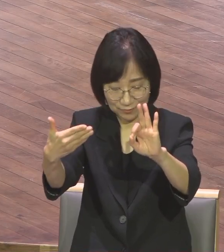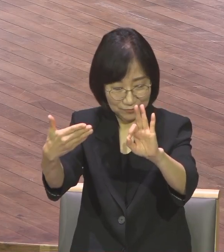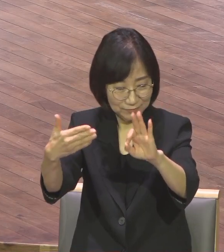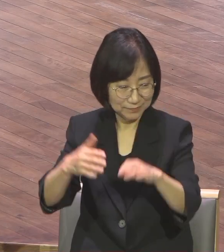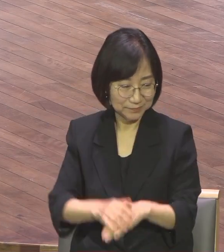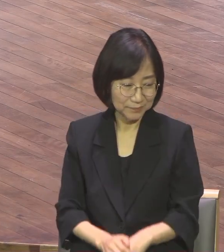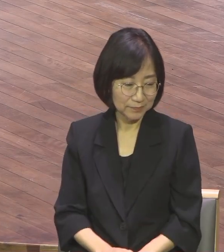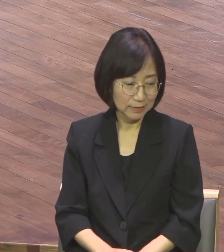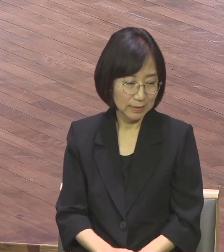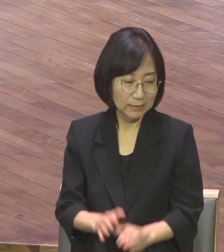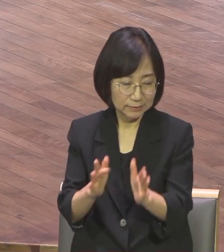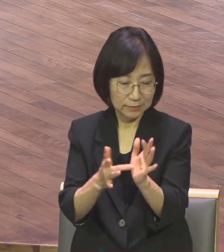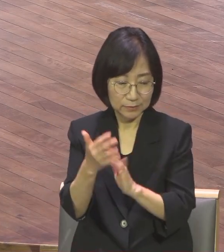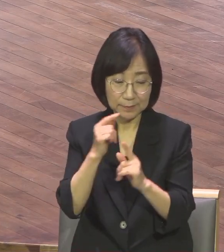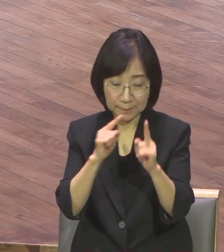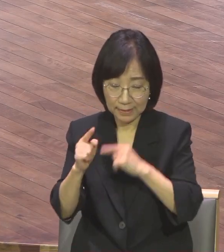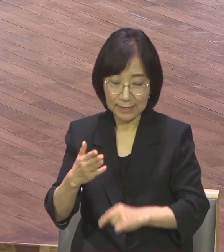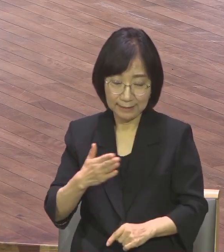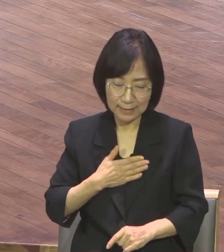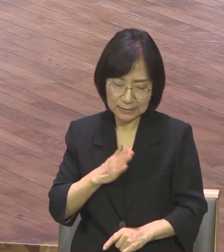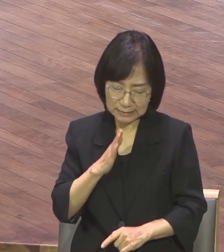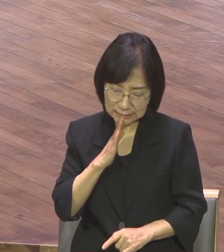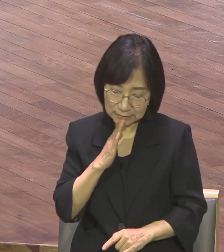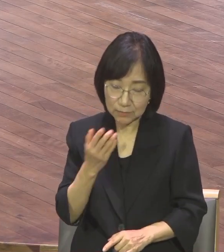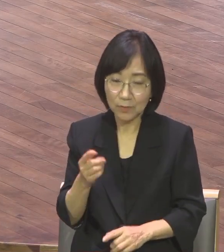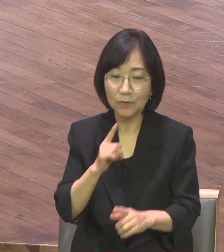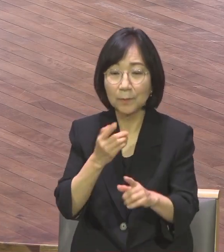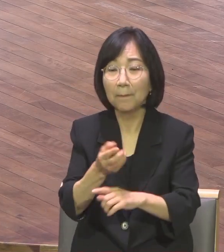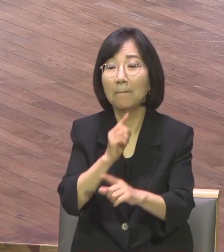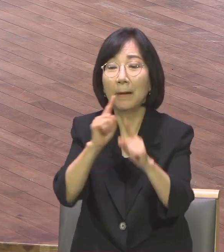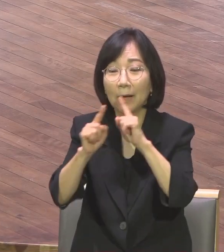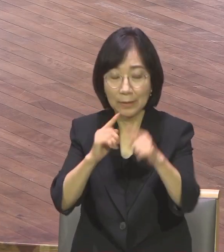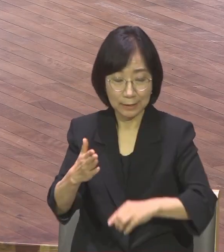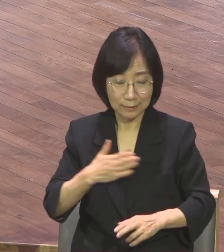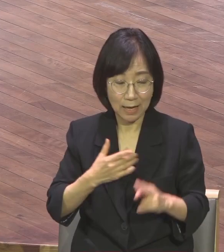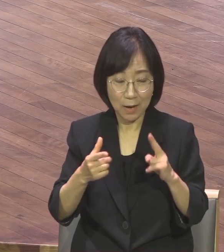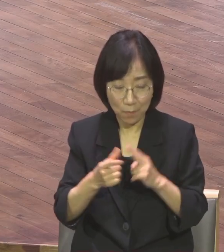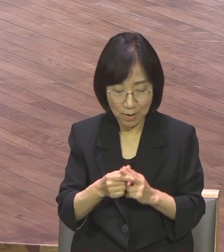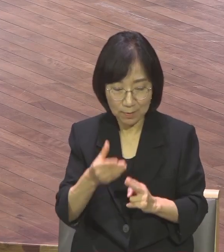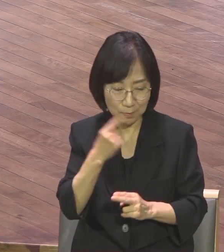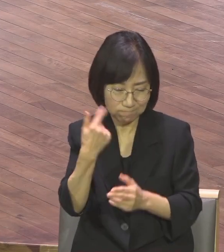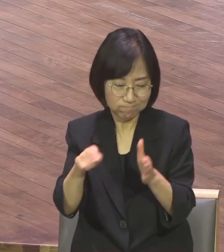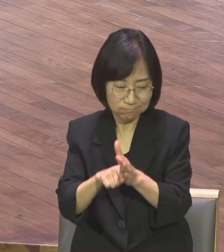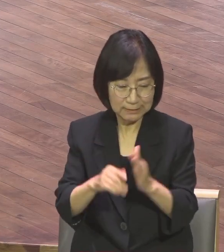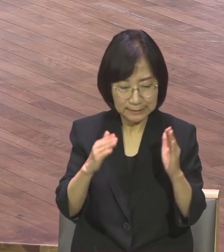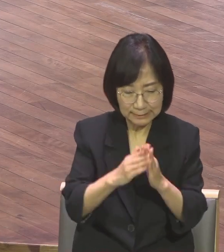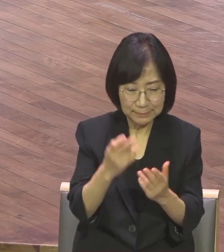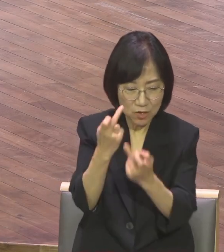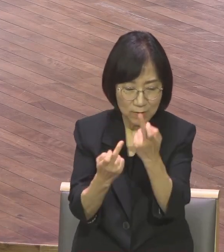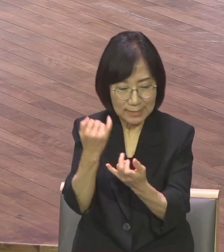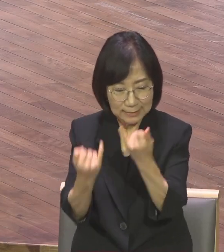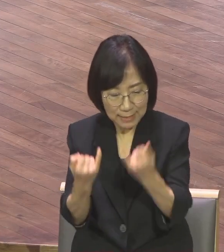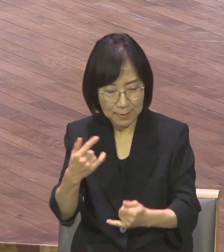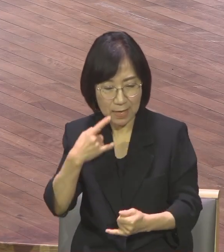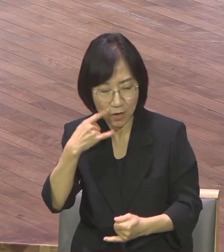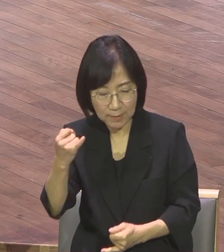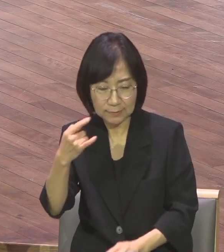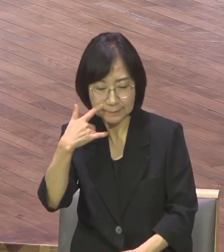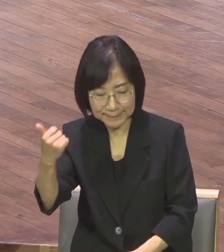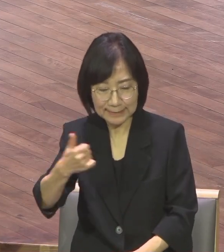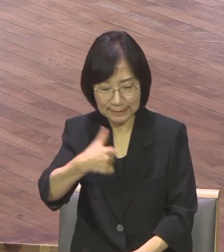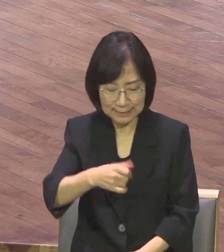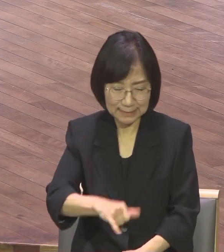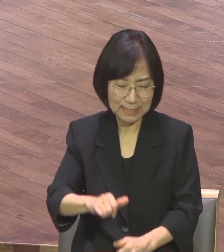이르시되 내가 진실로 내게 노니 나와 복음을 위하여 집이나 형제나 자매나 어머니나 아버지나